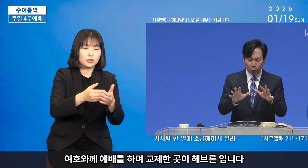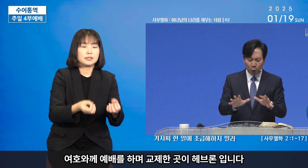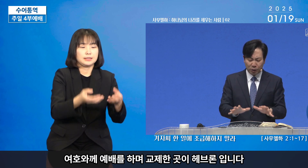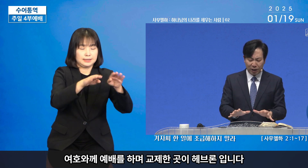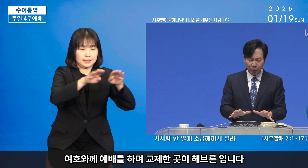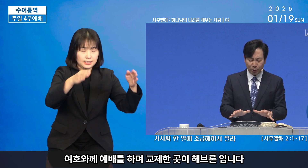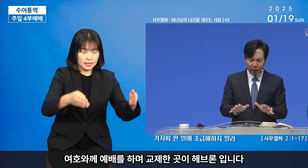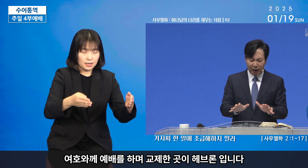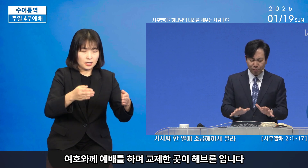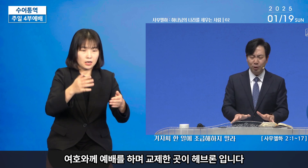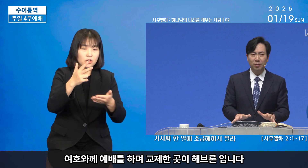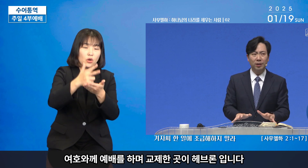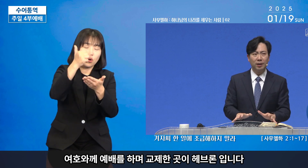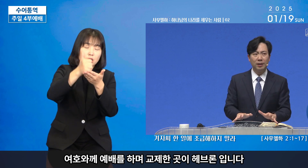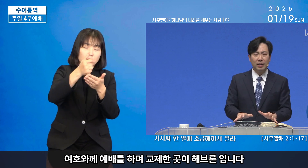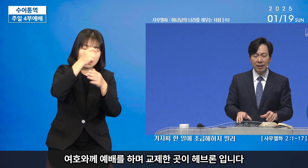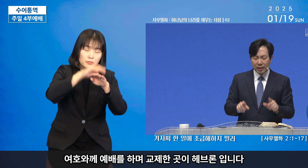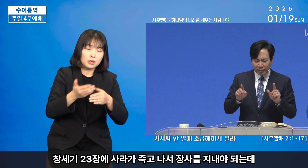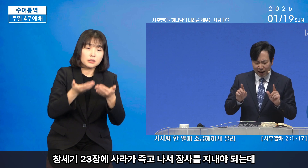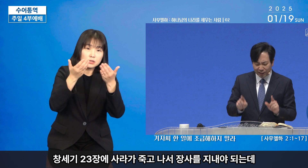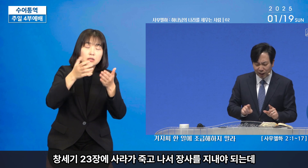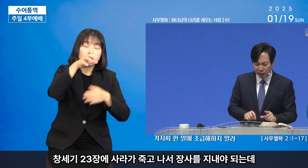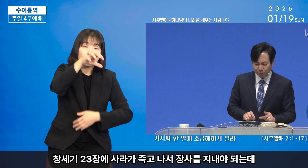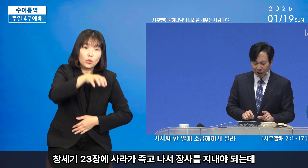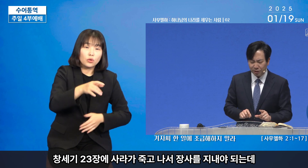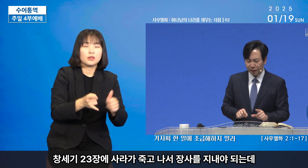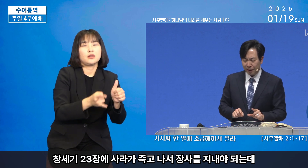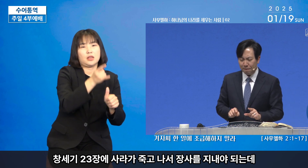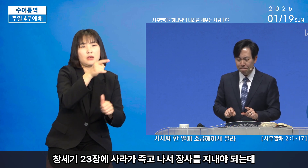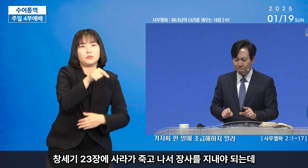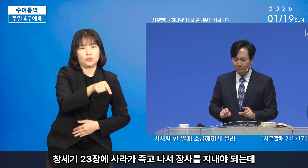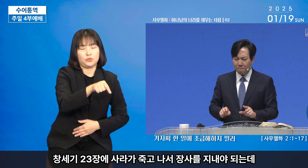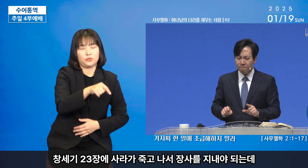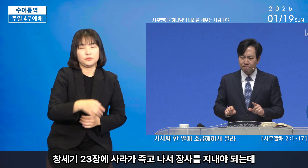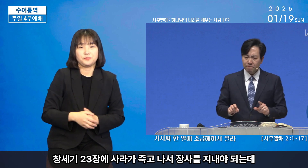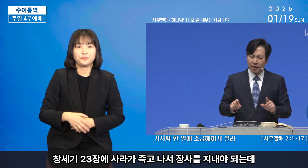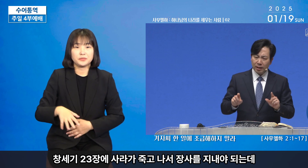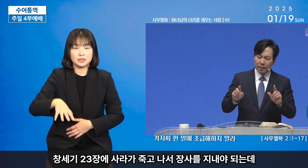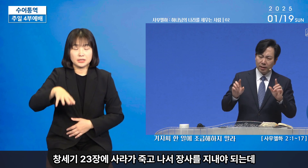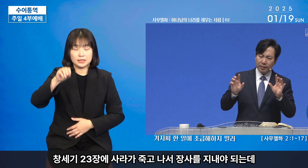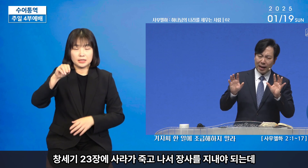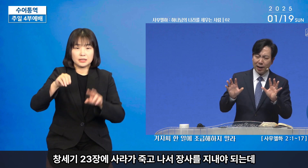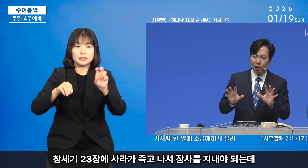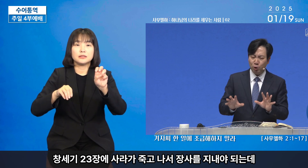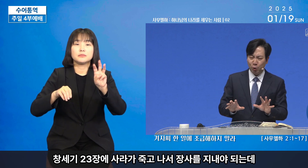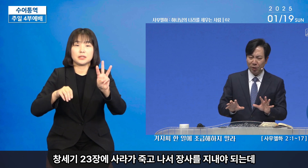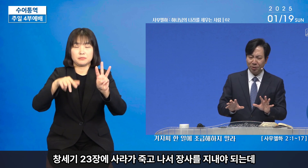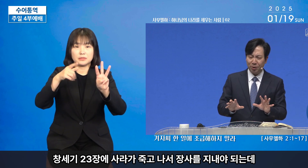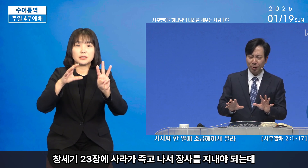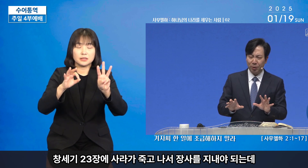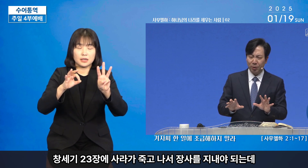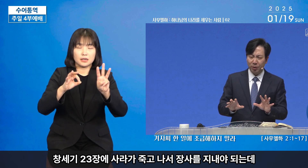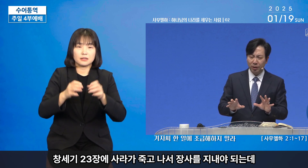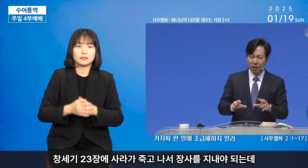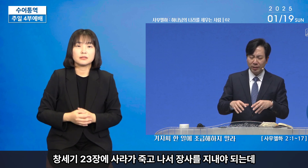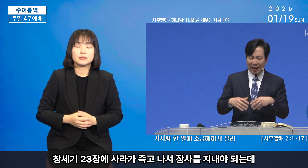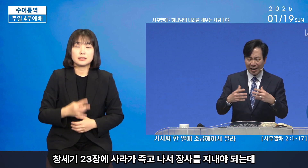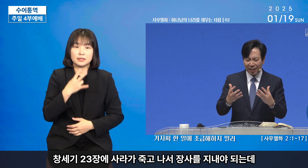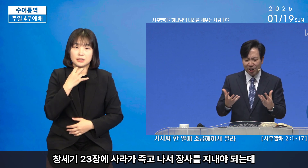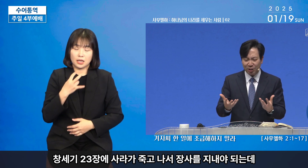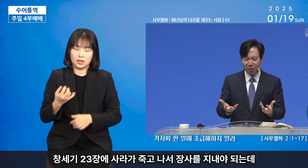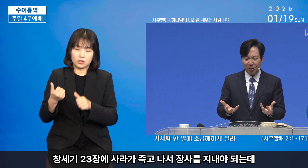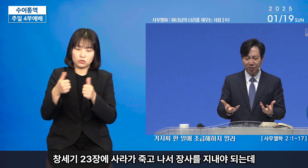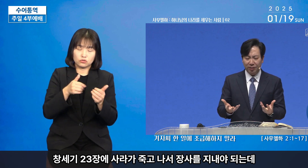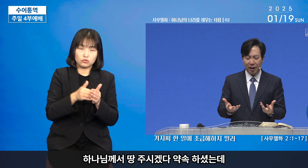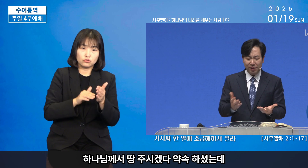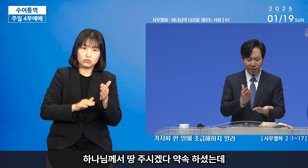하며 교제한 것이 헤브론입니다. 창세기 23장에 사라가 죽고 나서